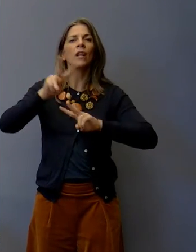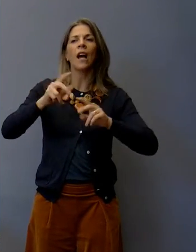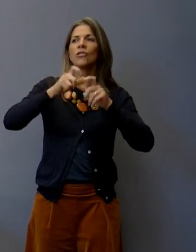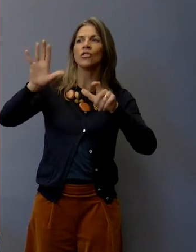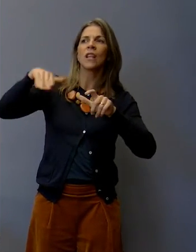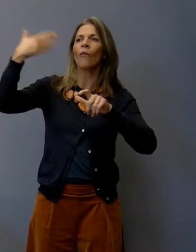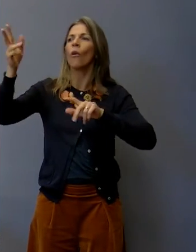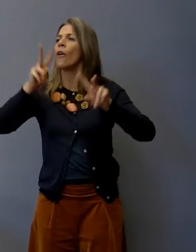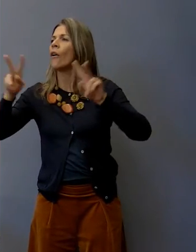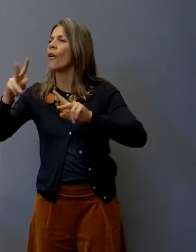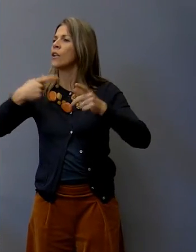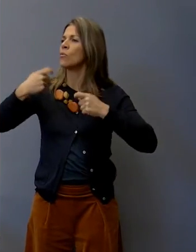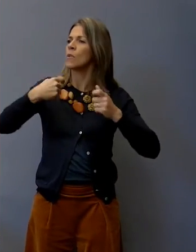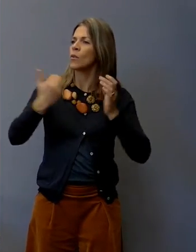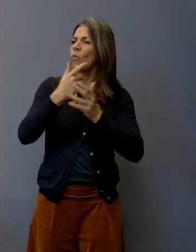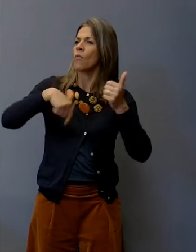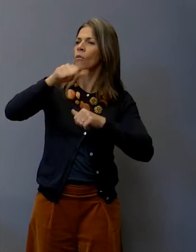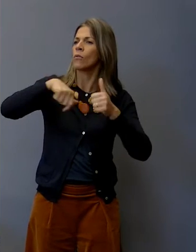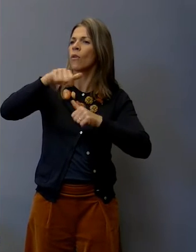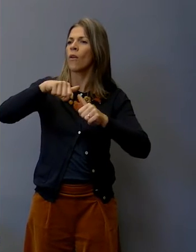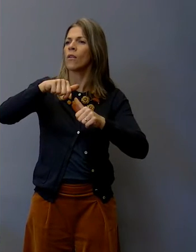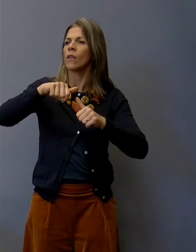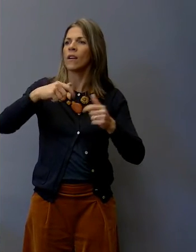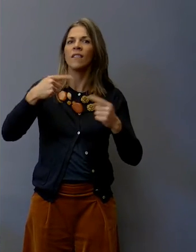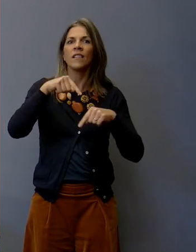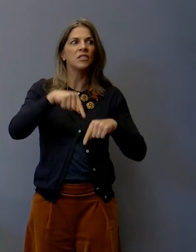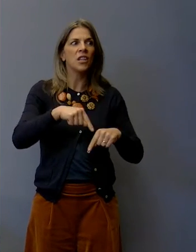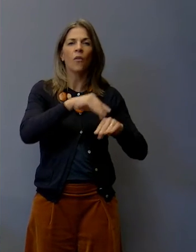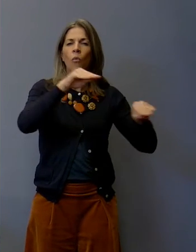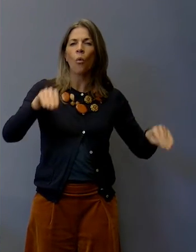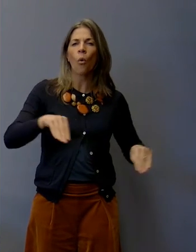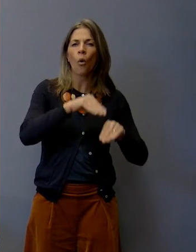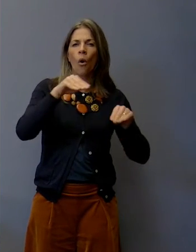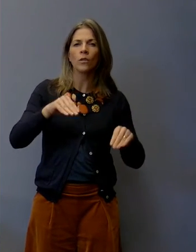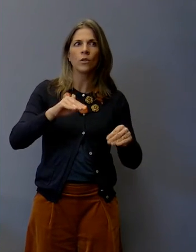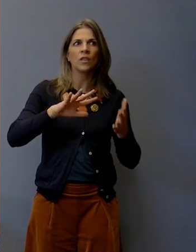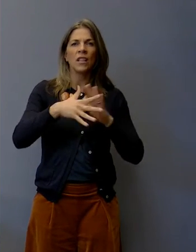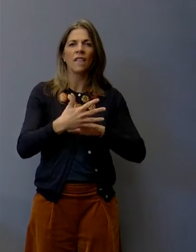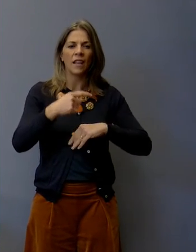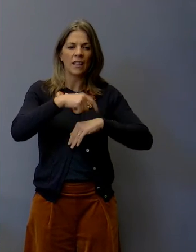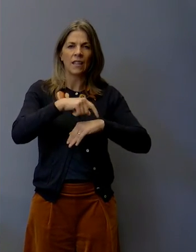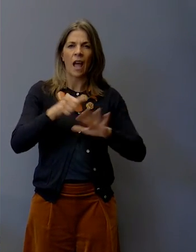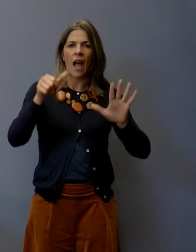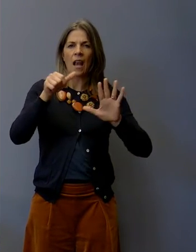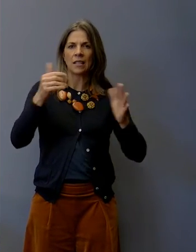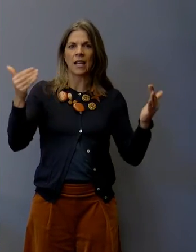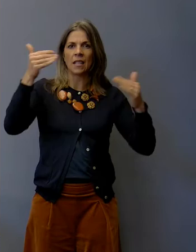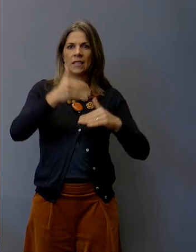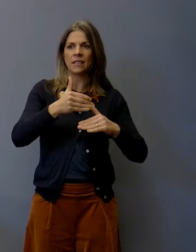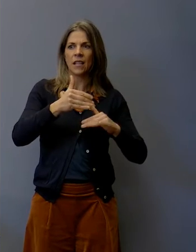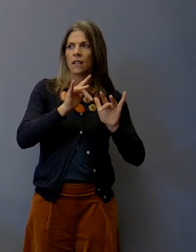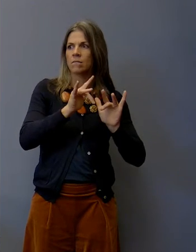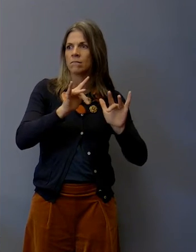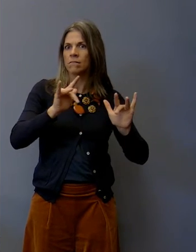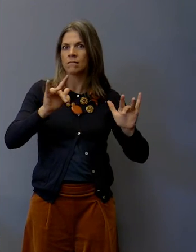genova di giorno e gotham city dopo le 18 e non solo per il covip sia ulteriormente impoverita di